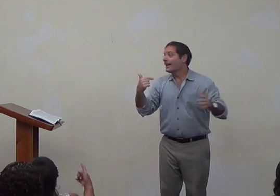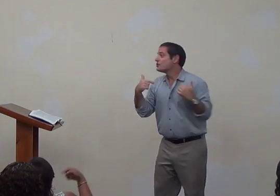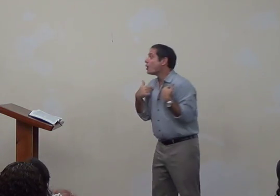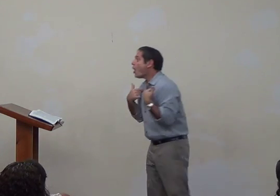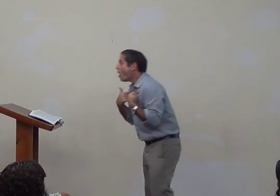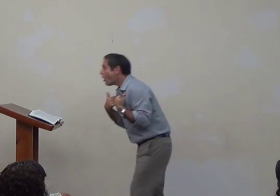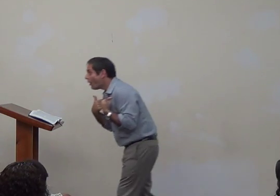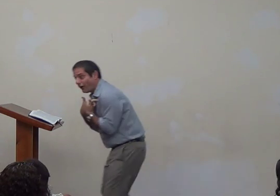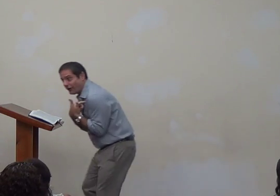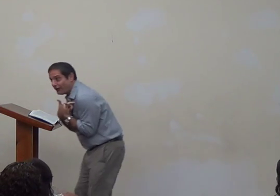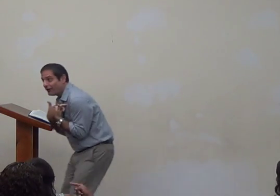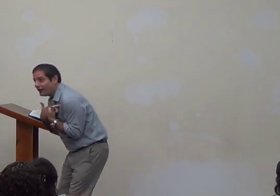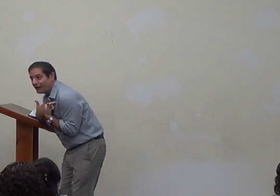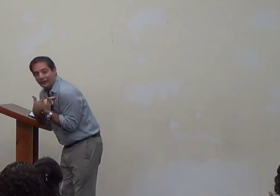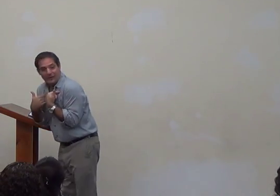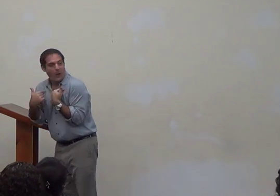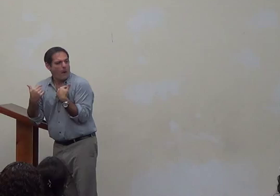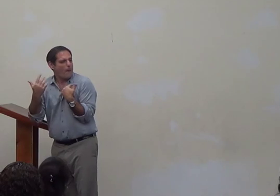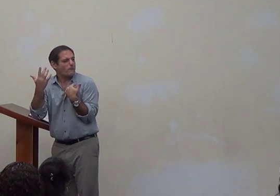¡Yo!